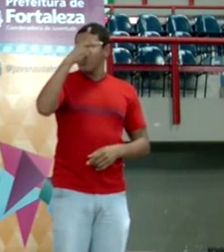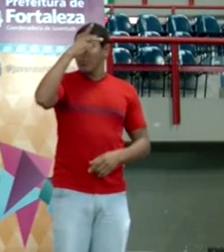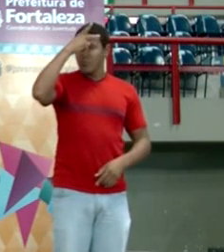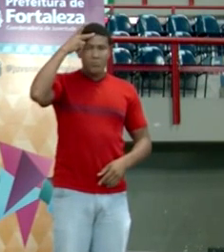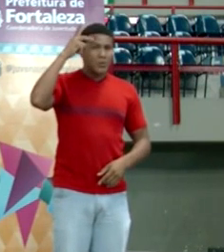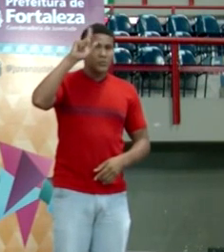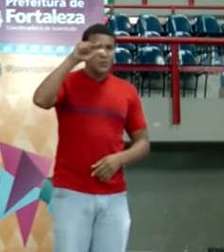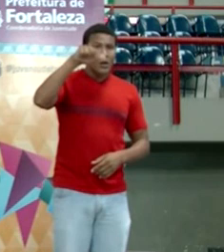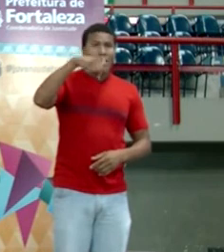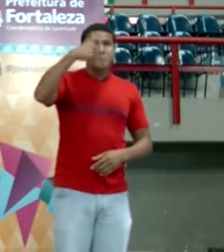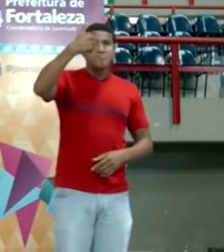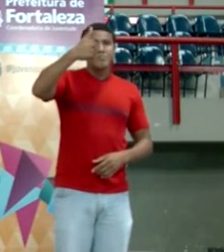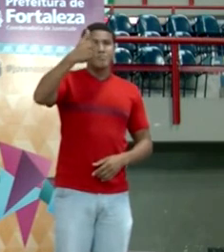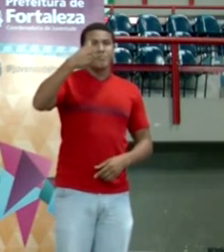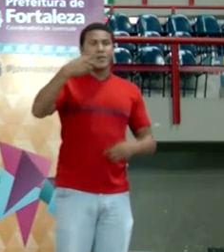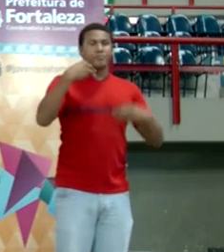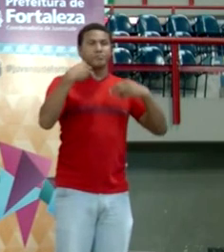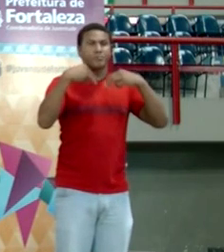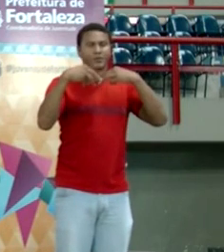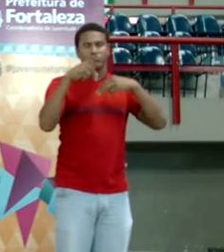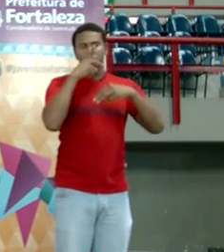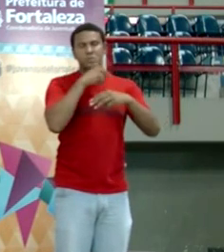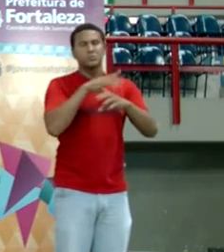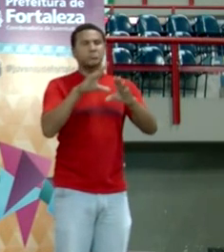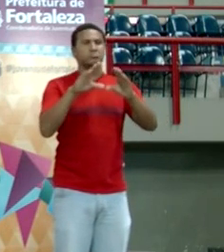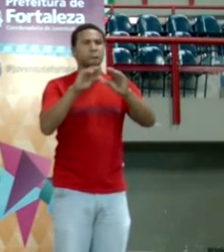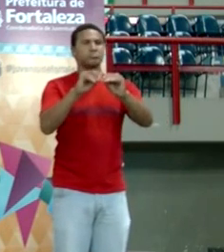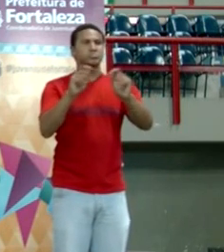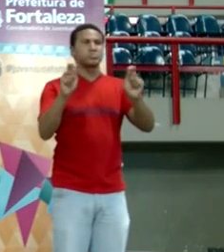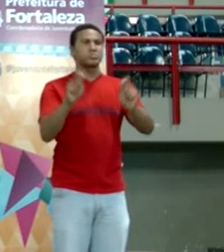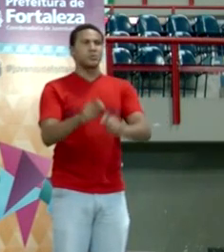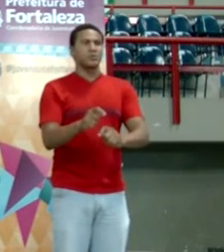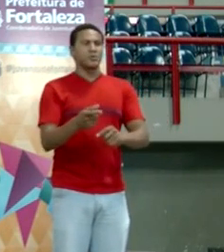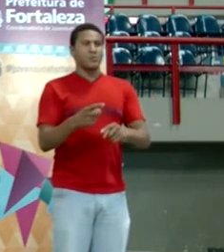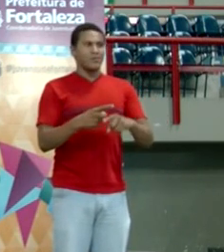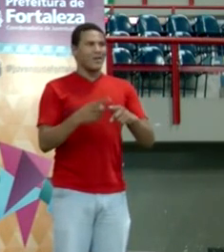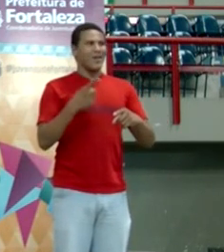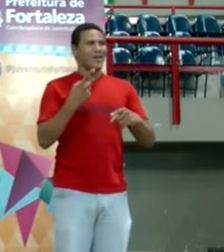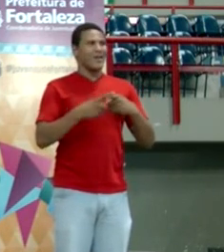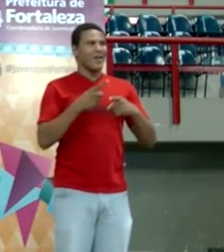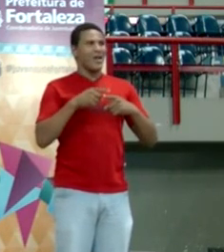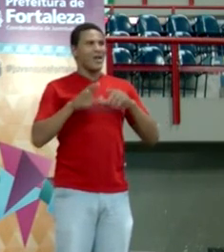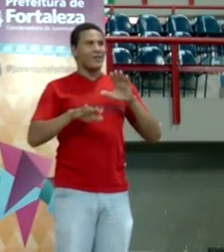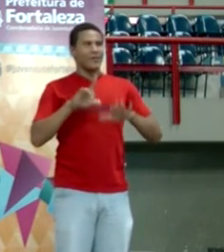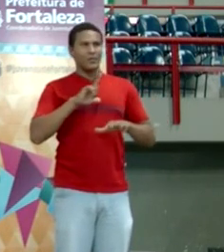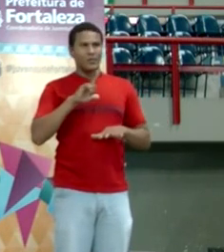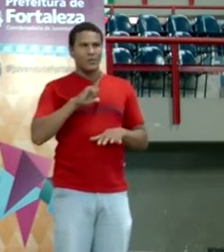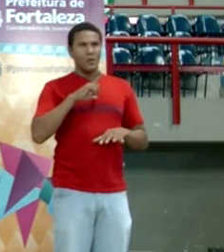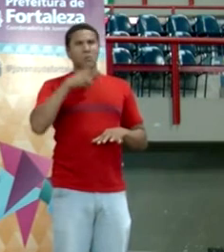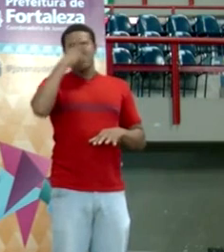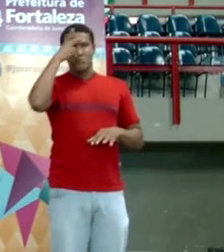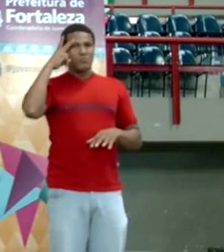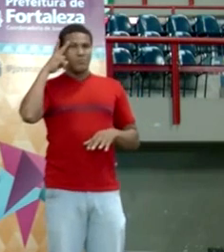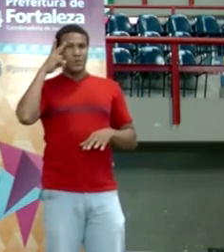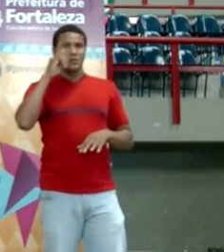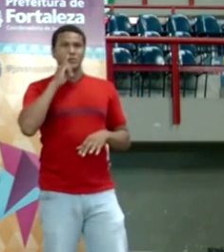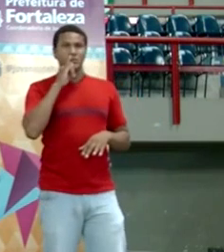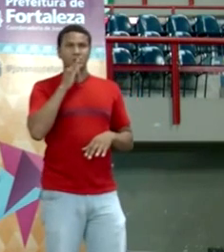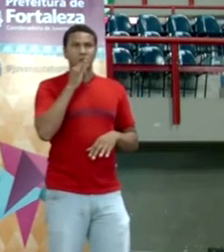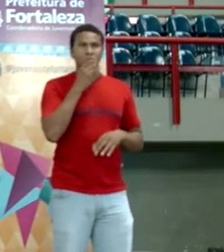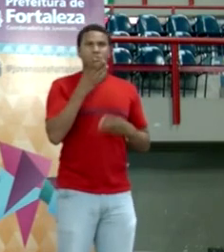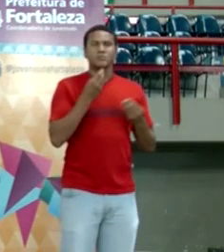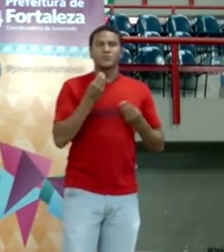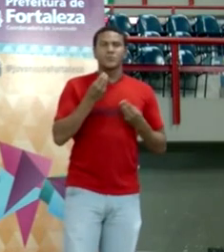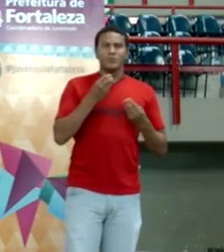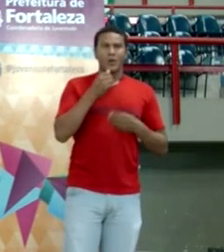Ponto. Beleza? Para você não cair naquela armadilha que tem gente que diz assim: o rei na Inglaterra é